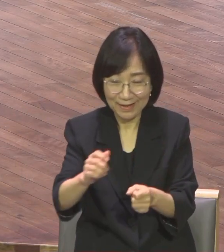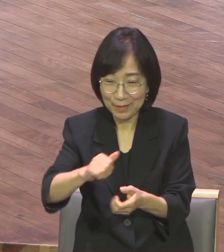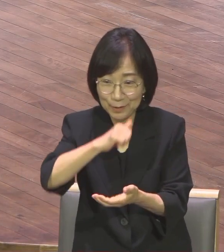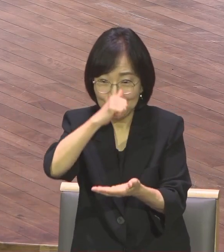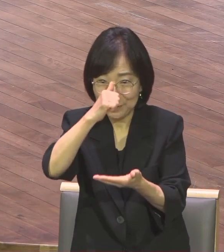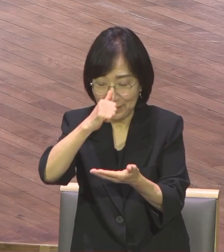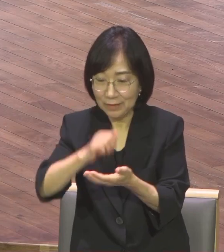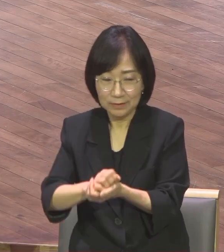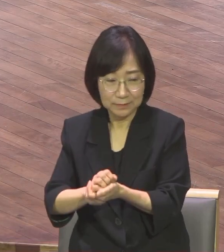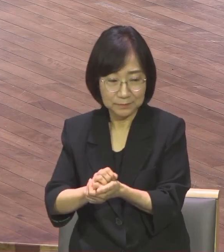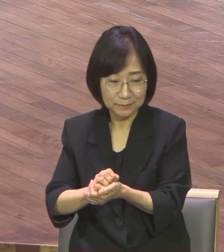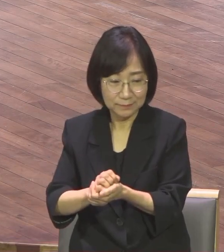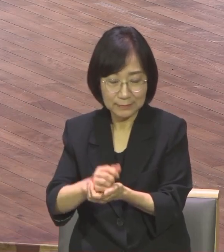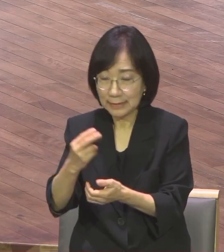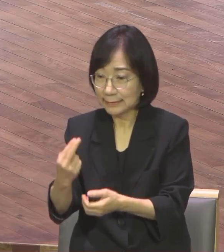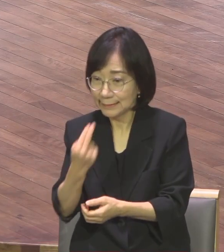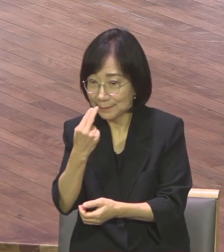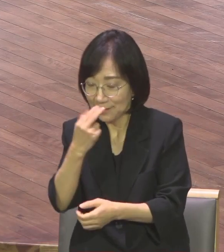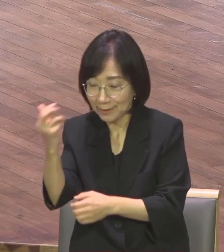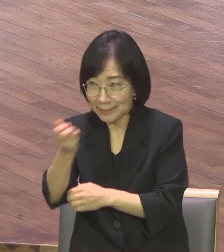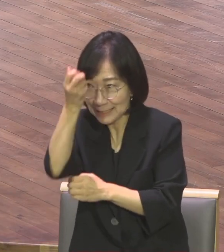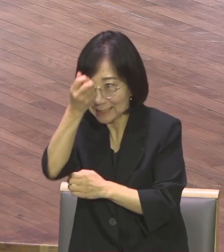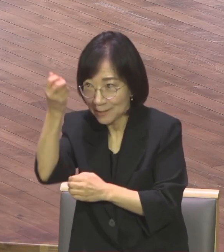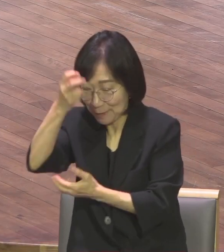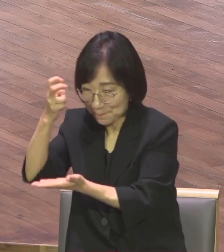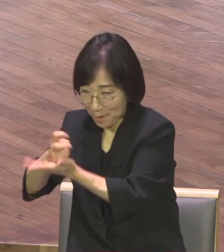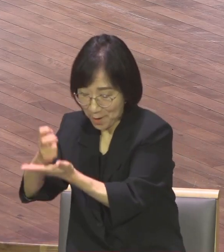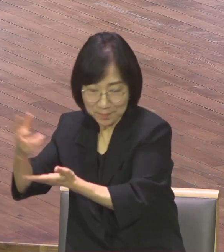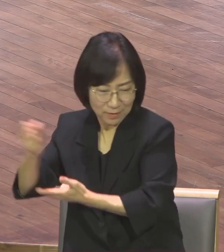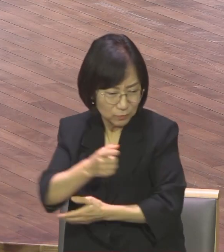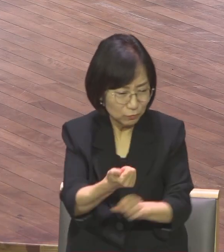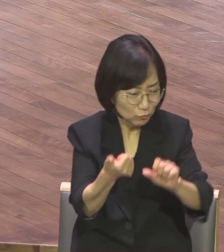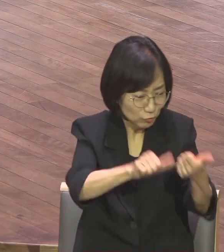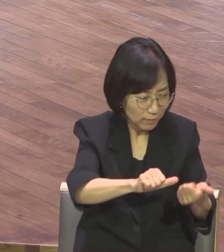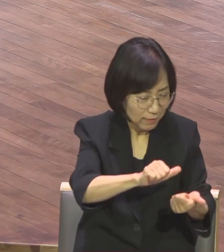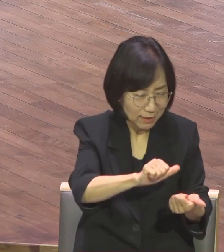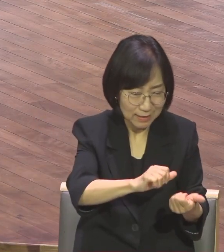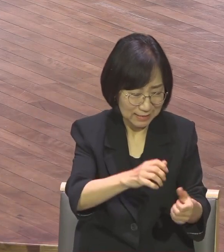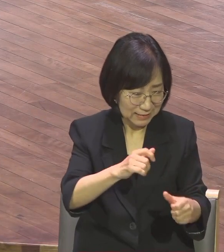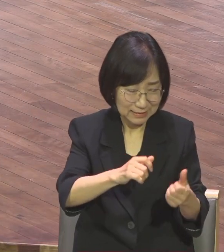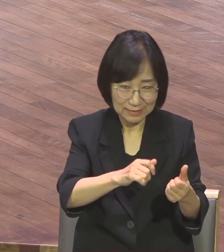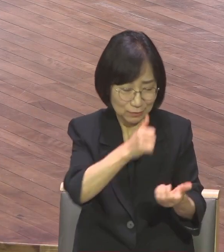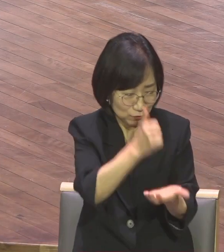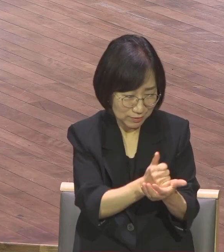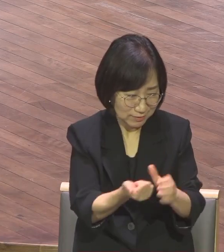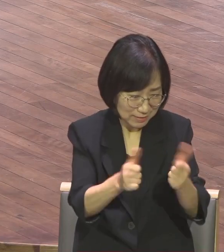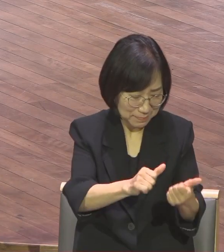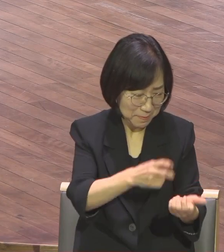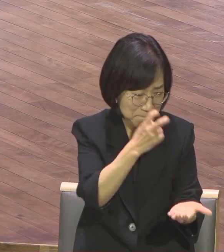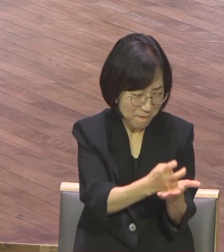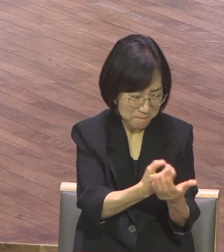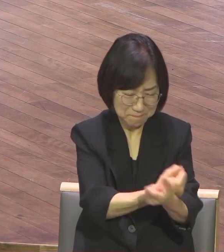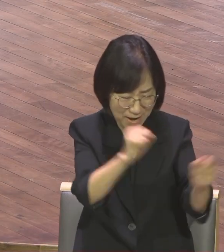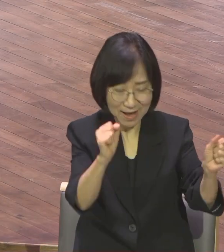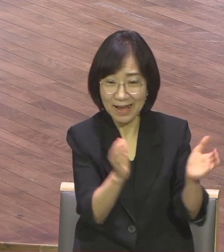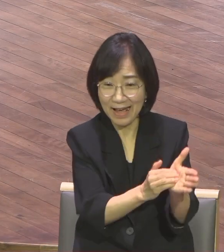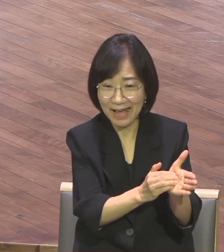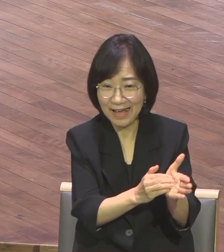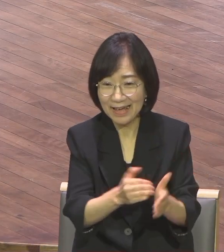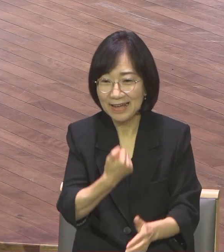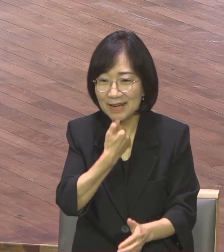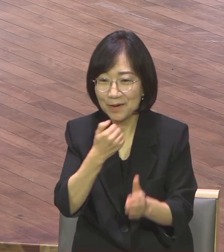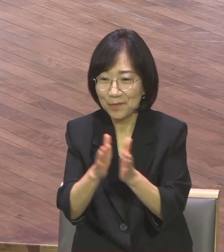성령의 법으로 너를 해방하였습니다. 해방 선언을 한 것이 로마서 8장 바로 1절로